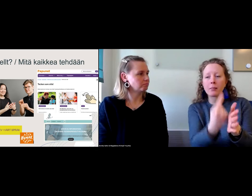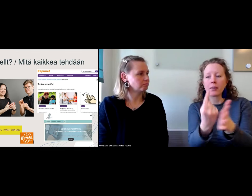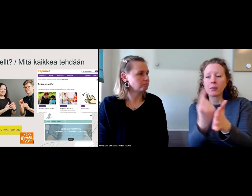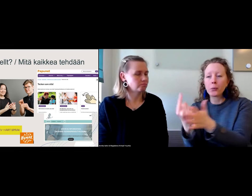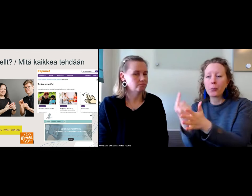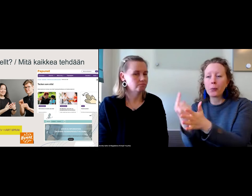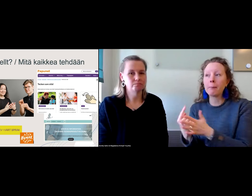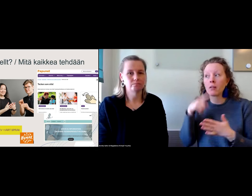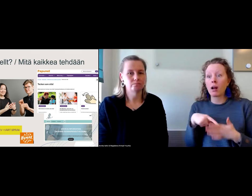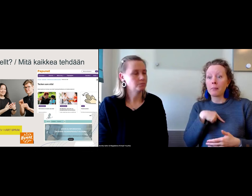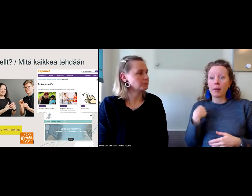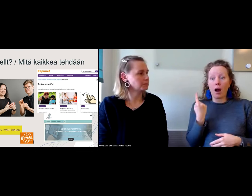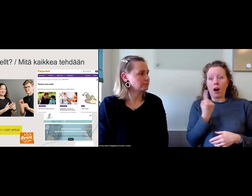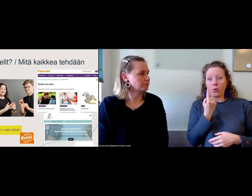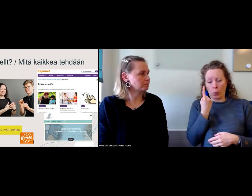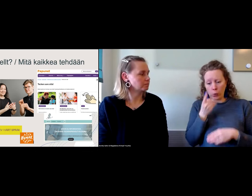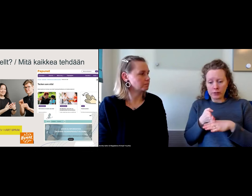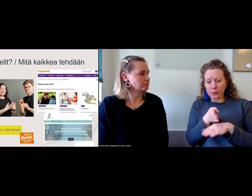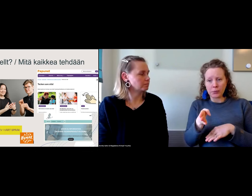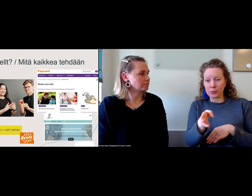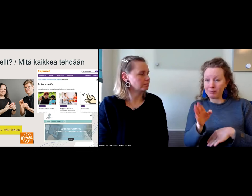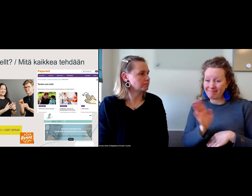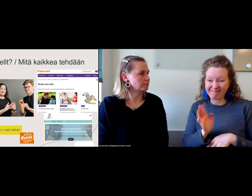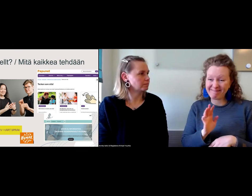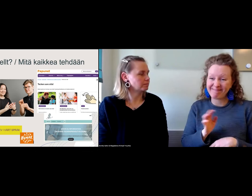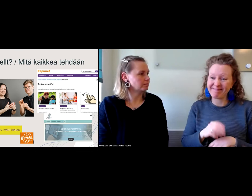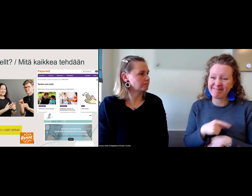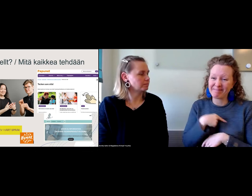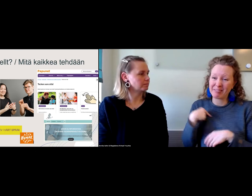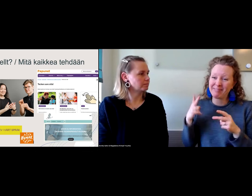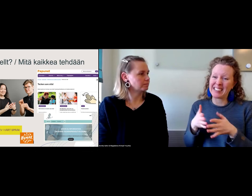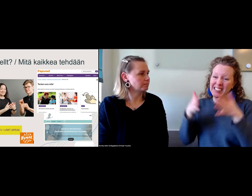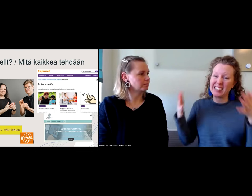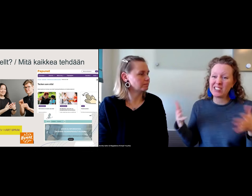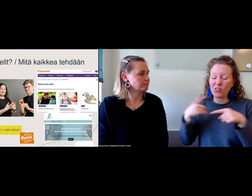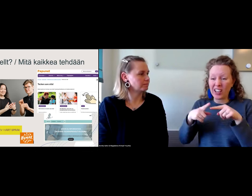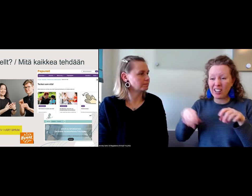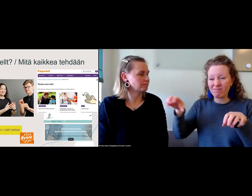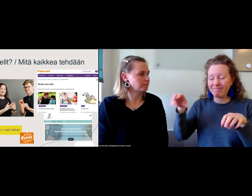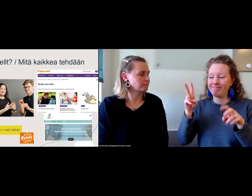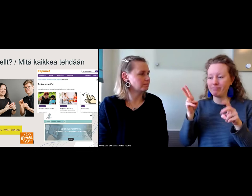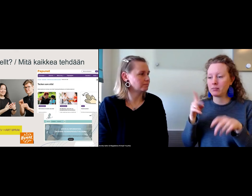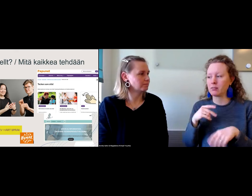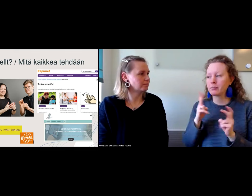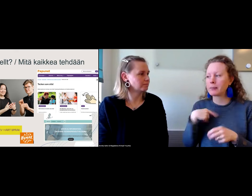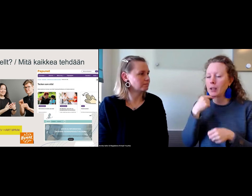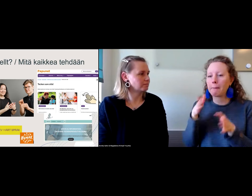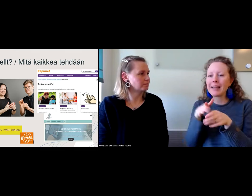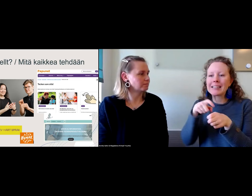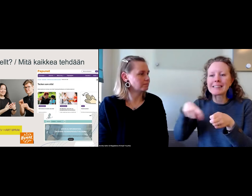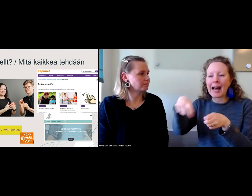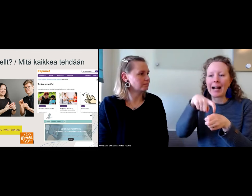Eli monia asioita tapahtuu tässä niin kuin rinnakkain, tämmöistä kehitystyötä. Eli me emme ole tätä oikeasti tekemässä yksin.